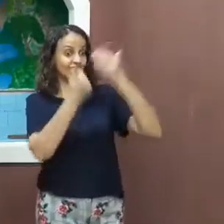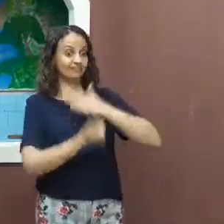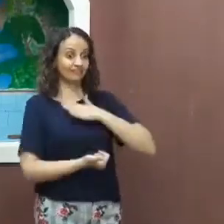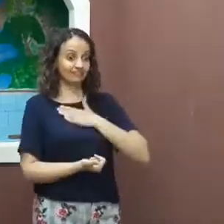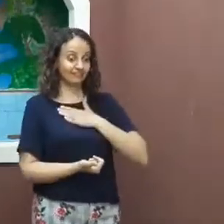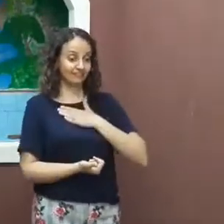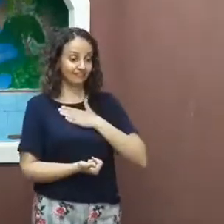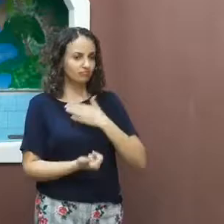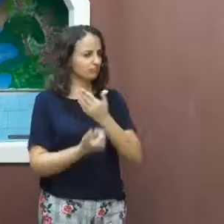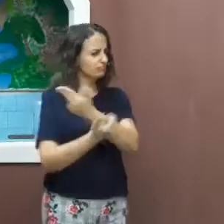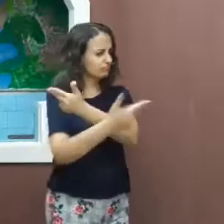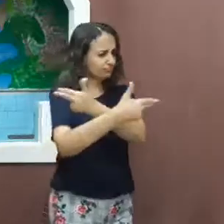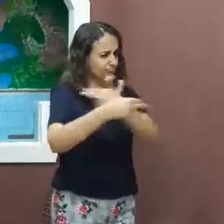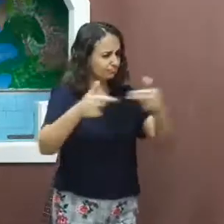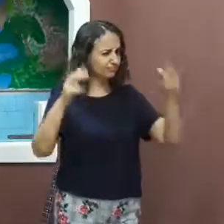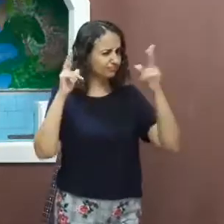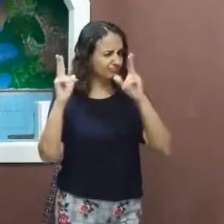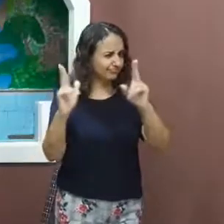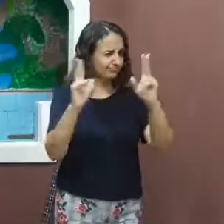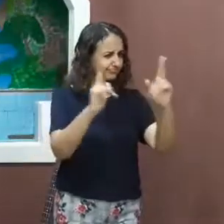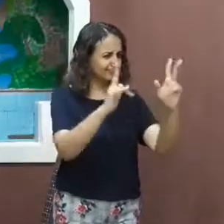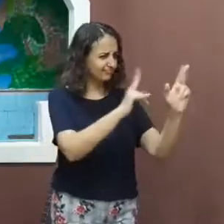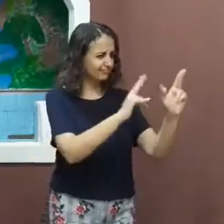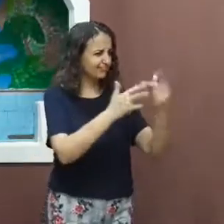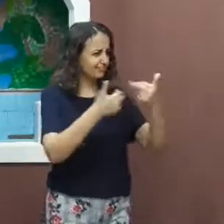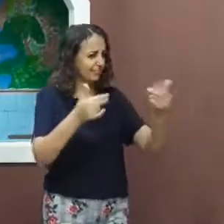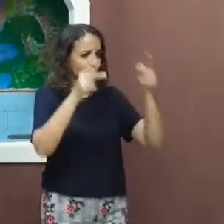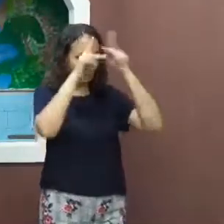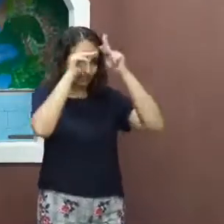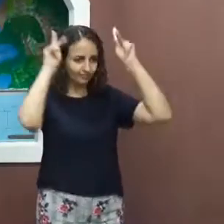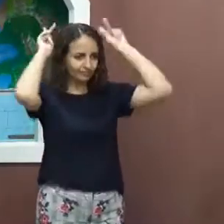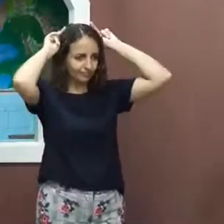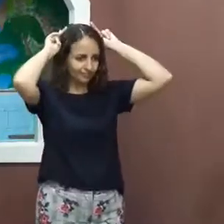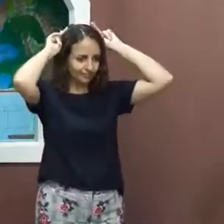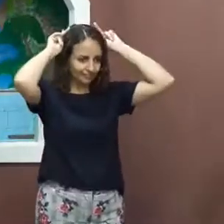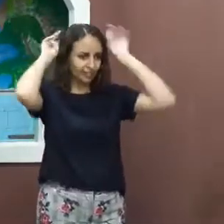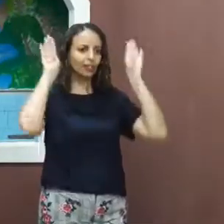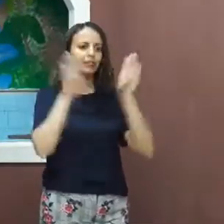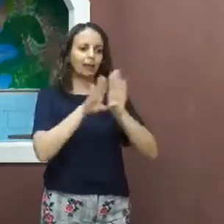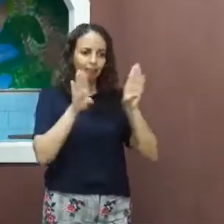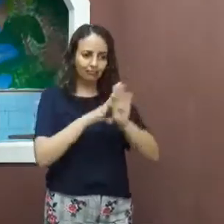muitos Herodes que existem ainda hoje, eles têm matado aos poucos.